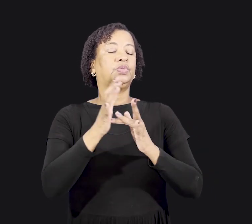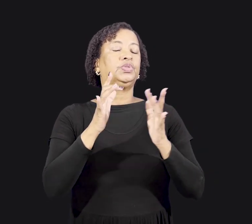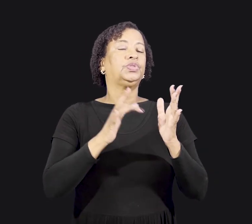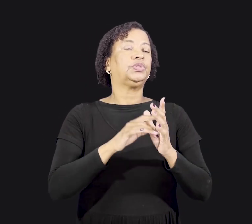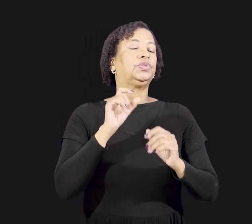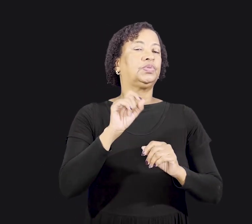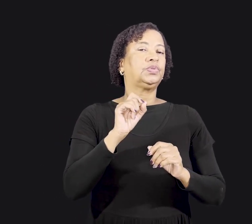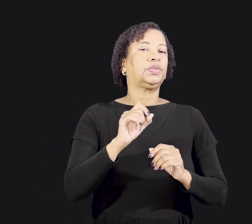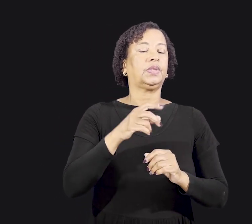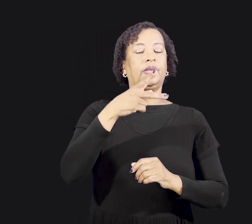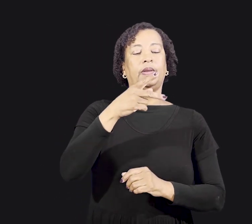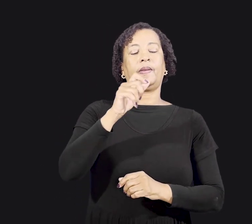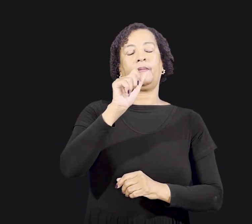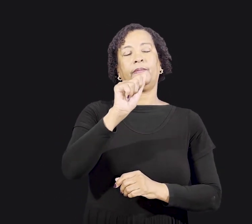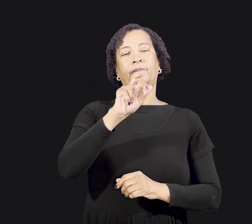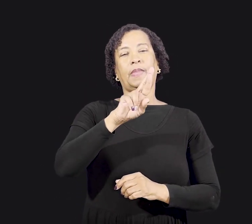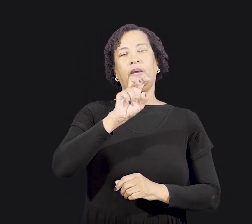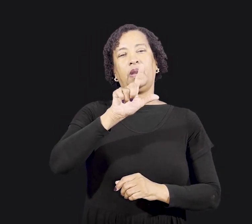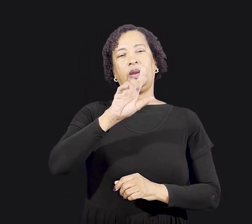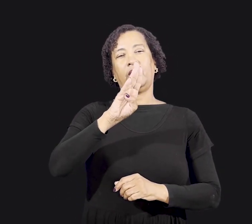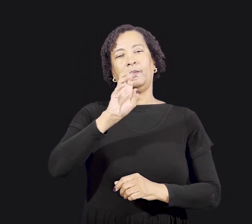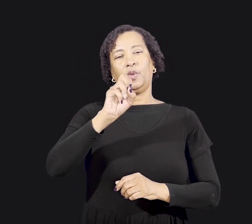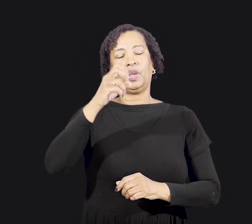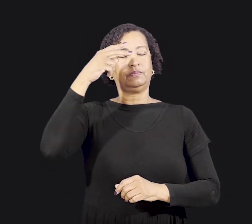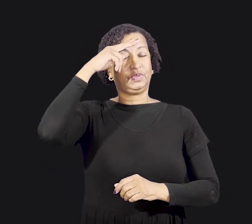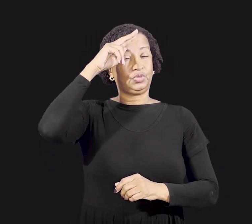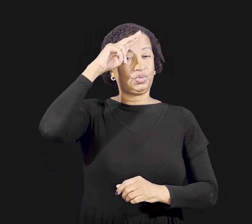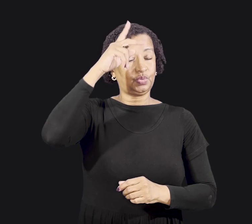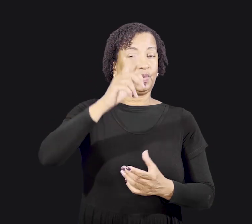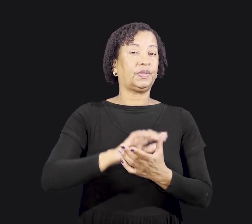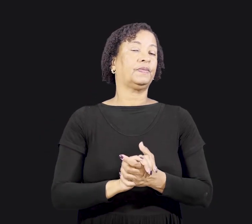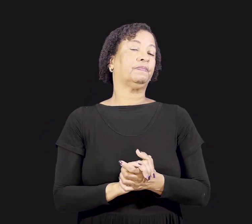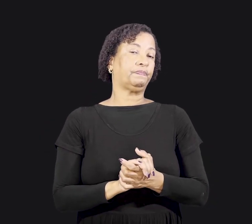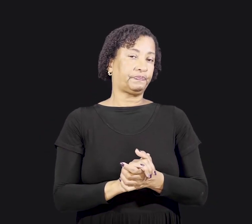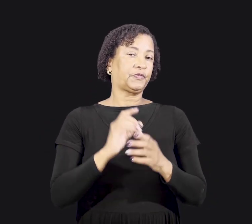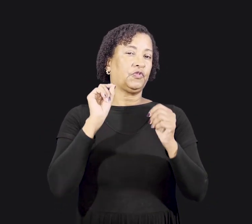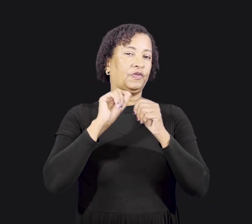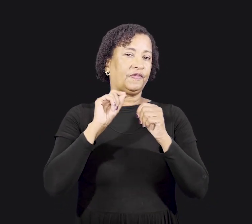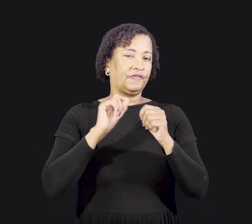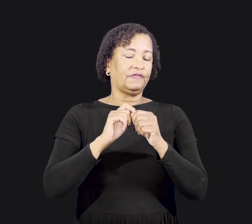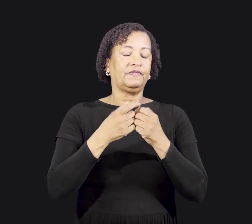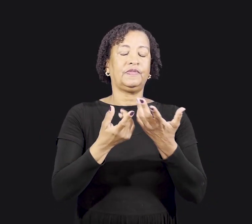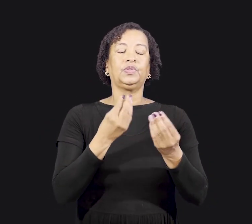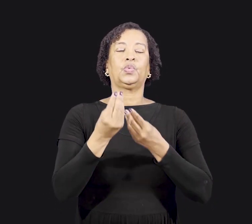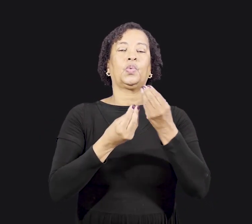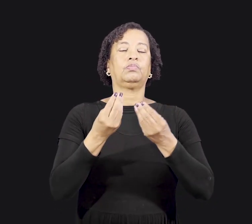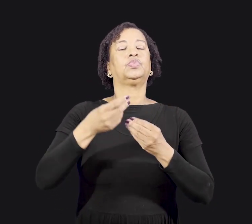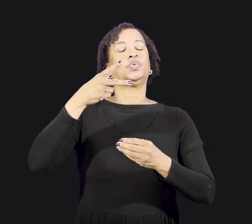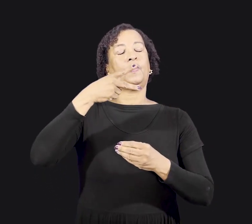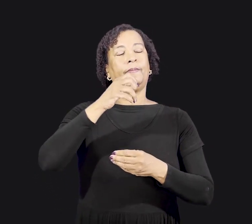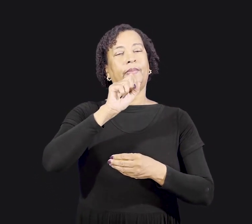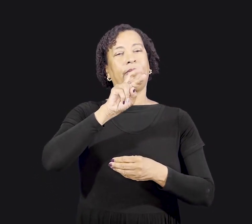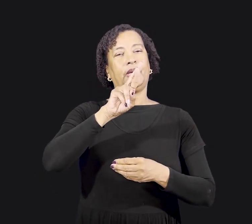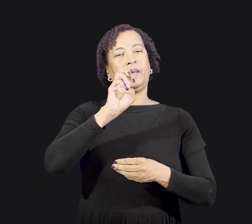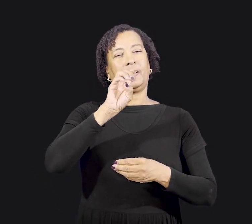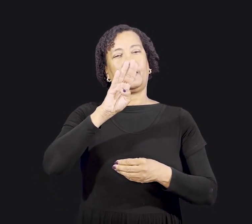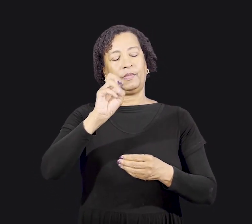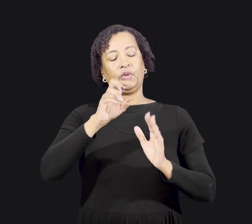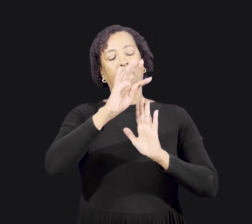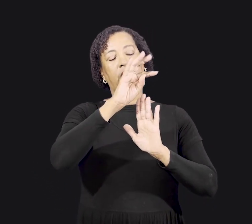Cristo, a parábola. Grande parte do ministério de ensino de Jesus foi feita por meio de parábolas. Esse capítulo é uma parábola